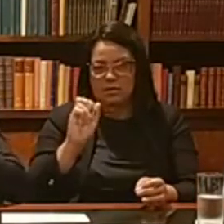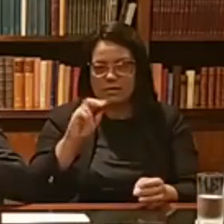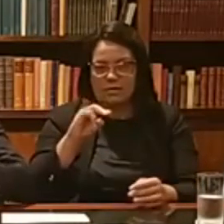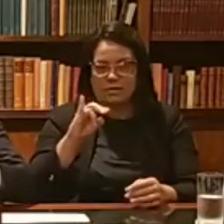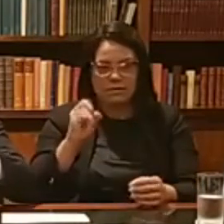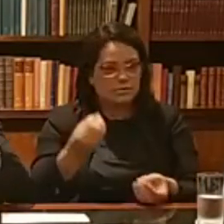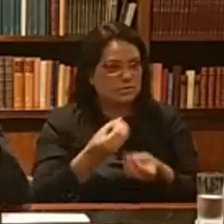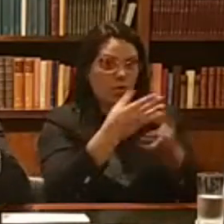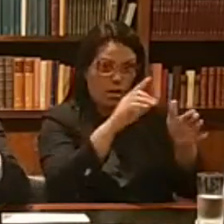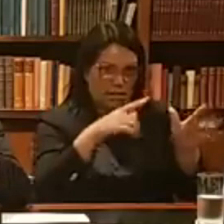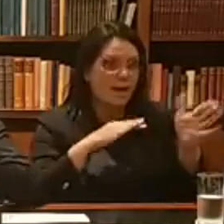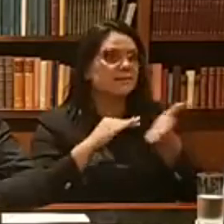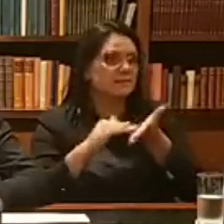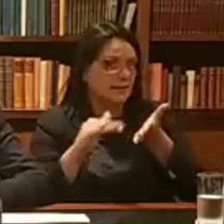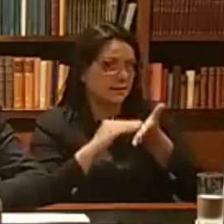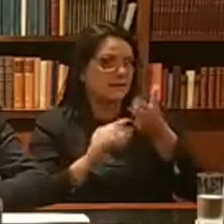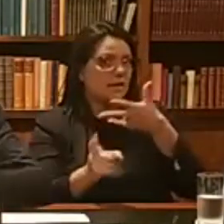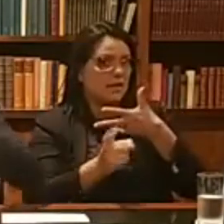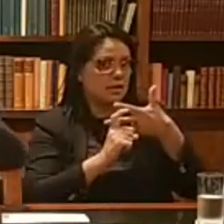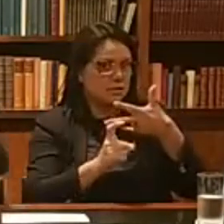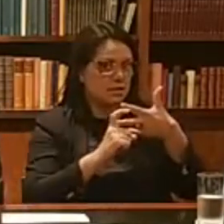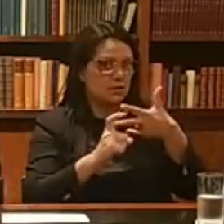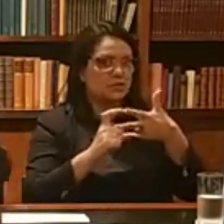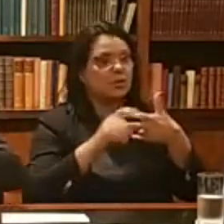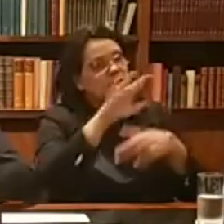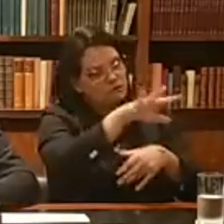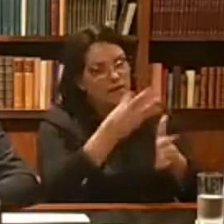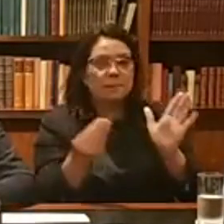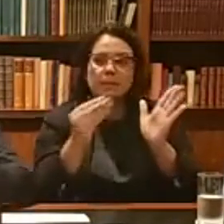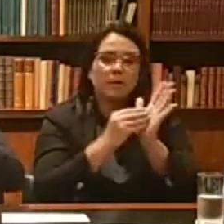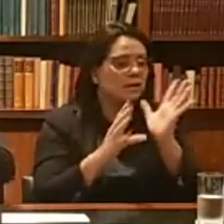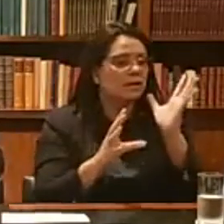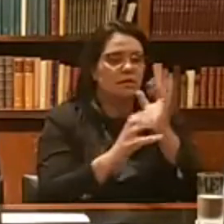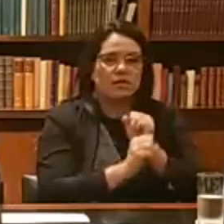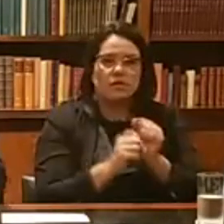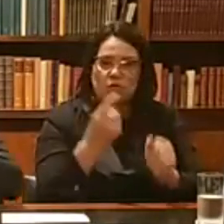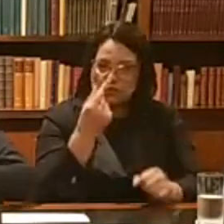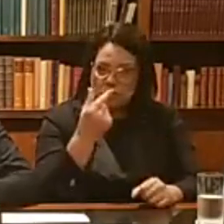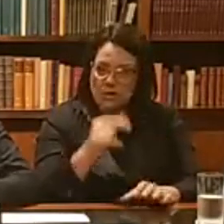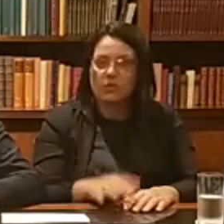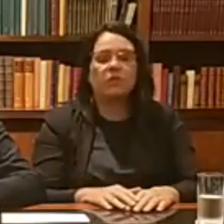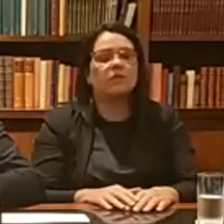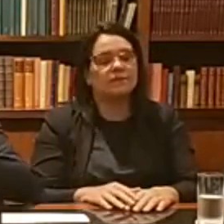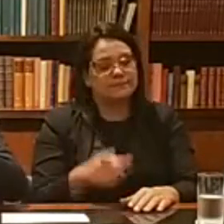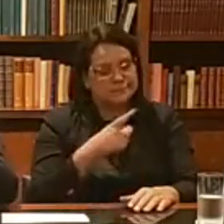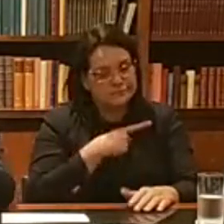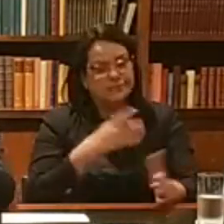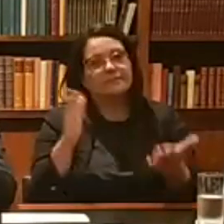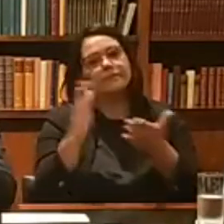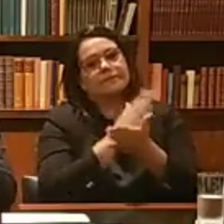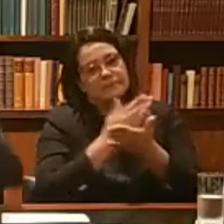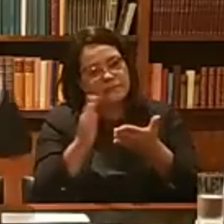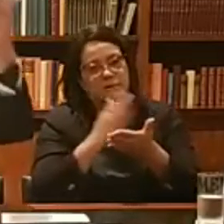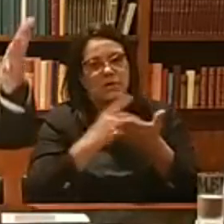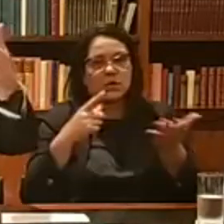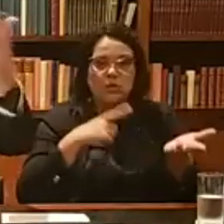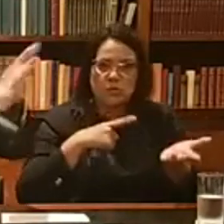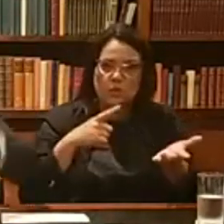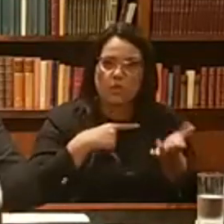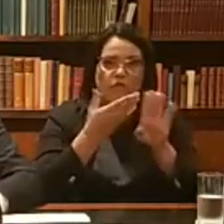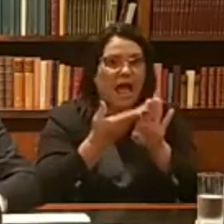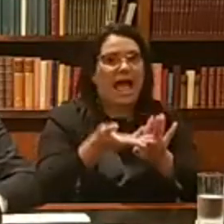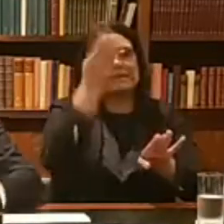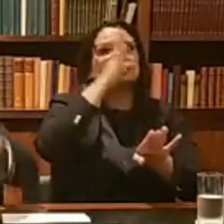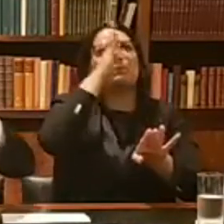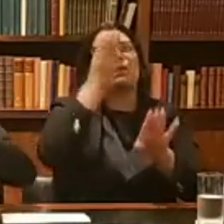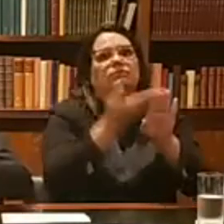para que ele, por ocasião da feitura da peça orçamentária, botasse o valor lá. Inclusive, houve equívoco da parte da Receita, um valor bem